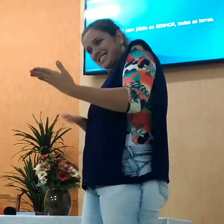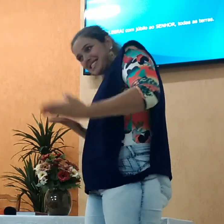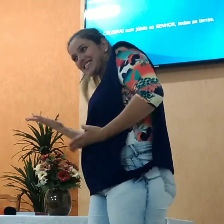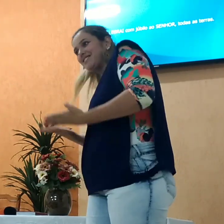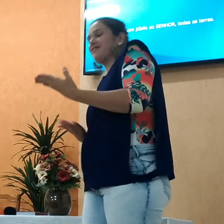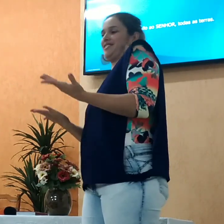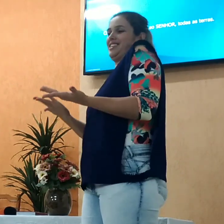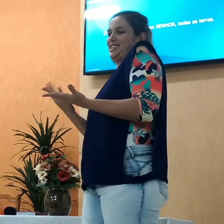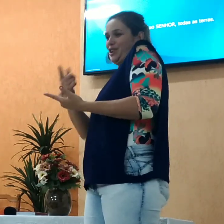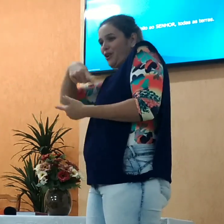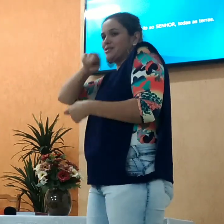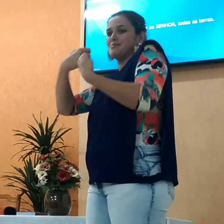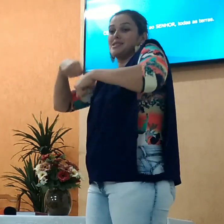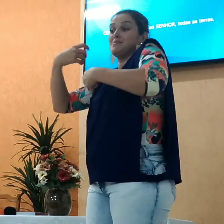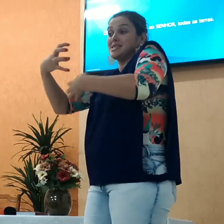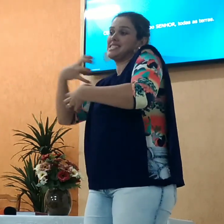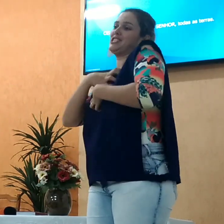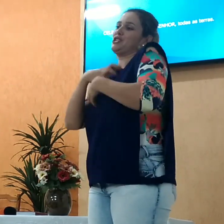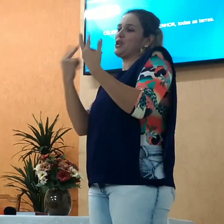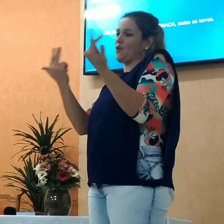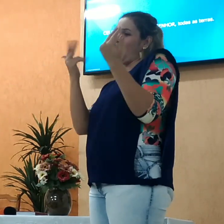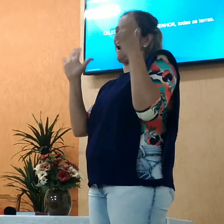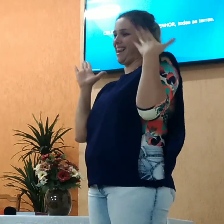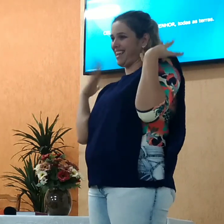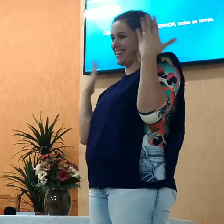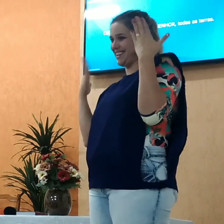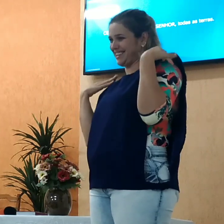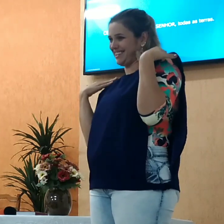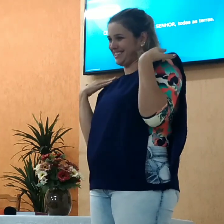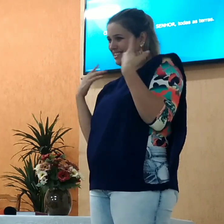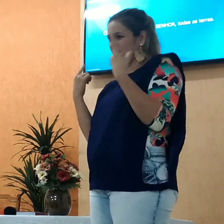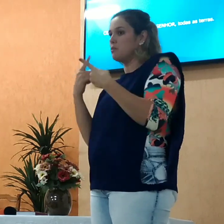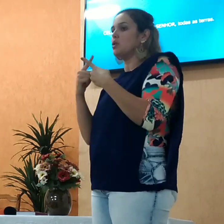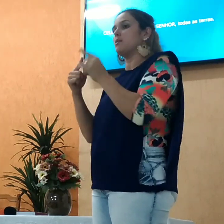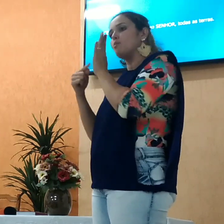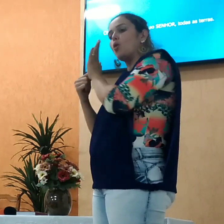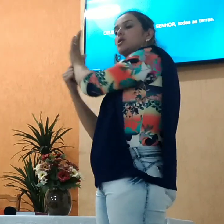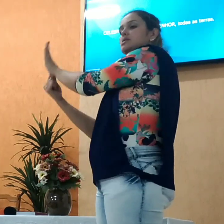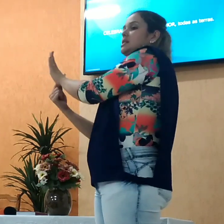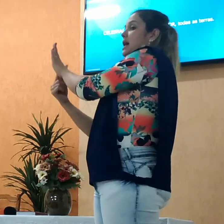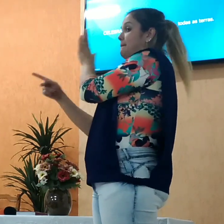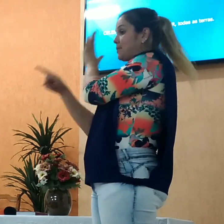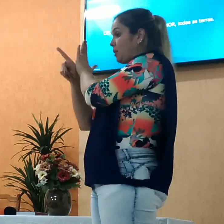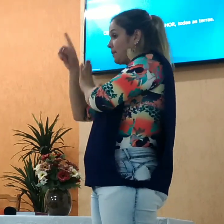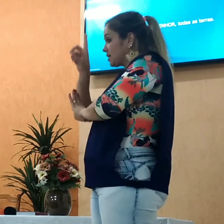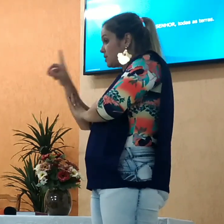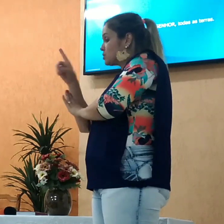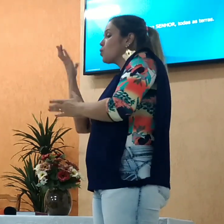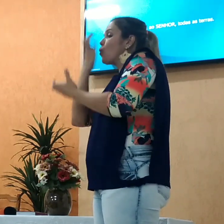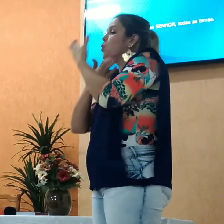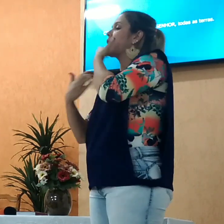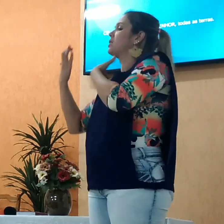E é assim que ele convida: servir o Senhor com alegria, apresentar-o diante dele com